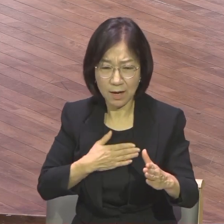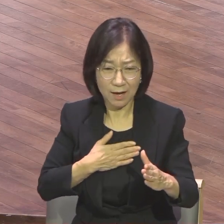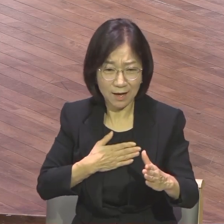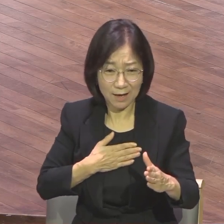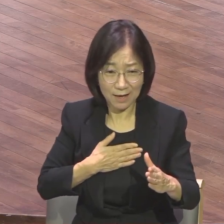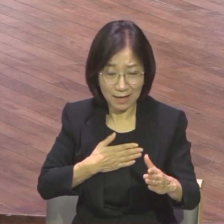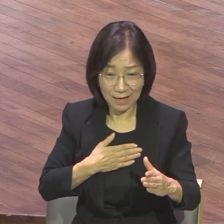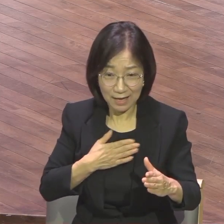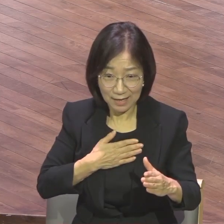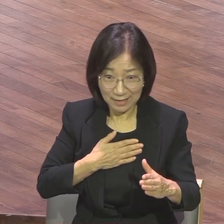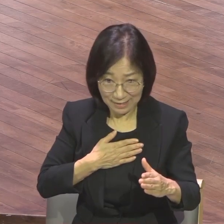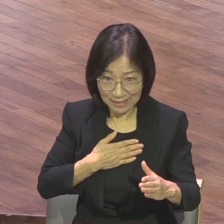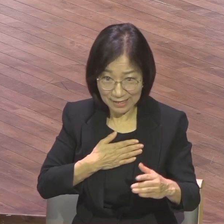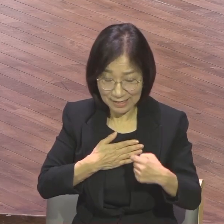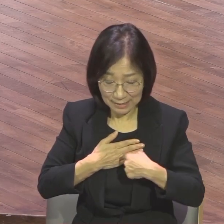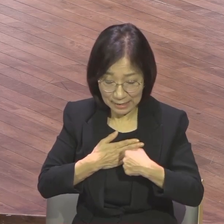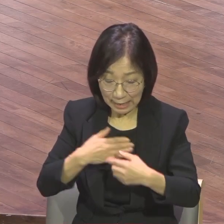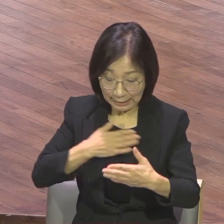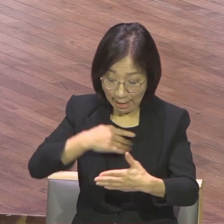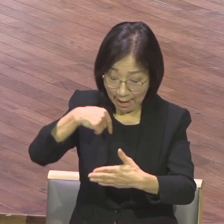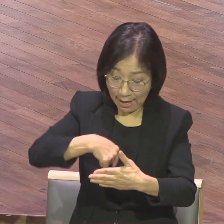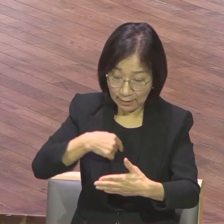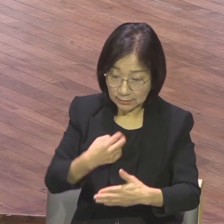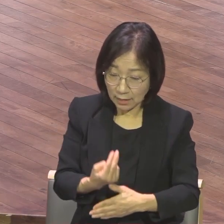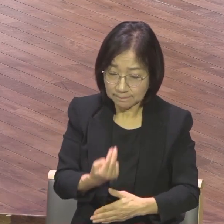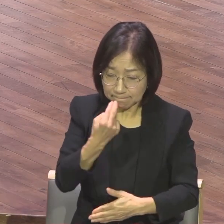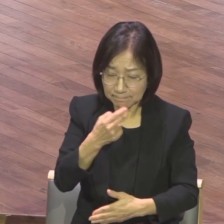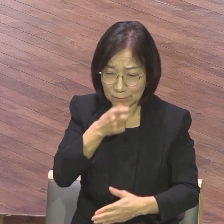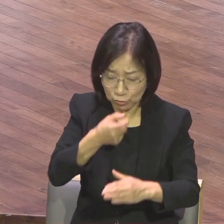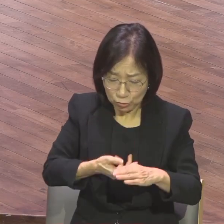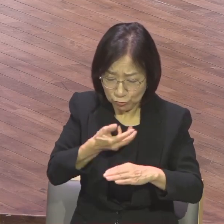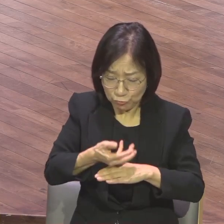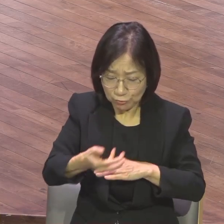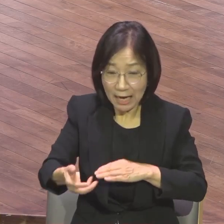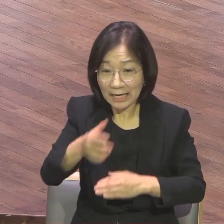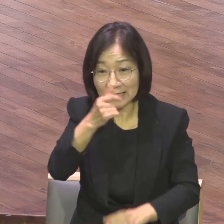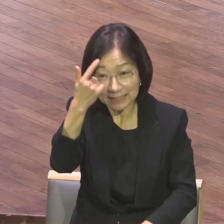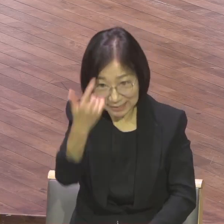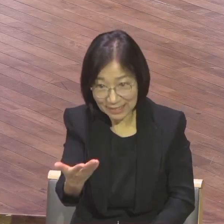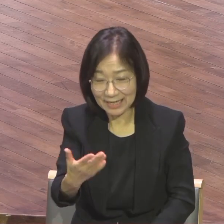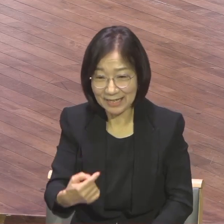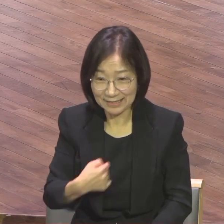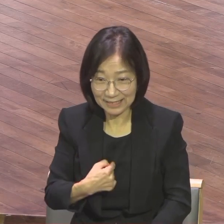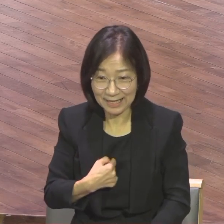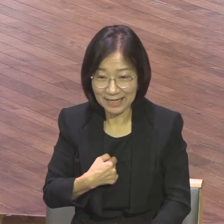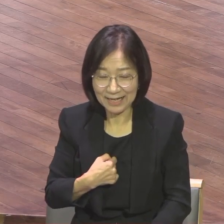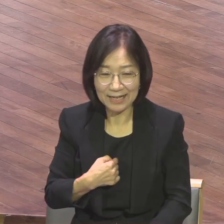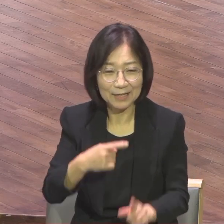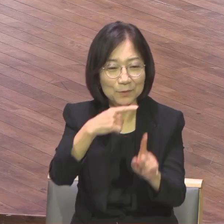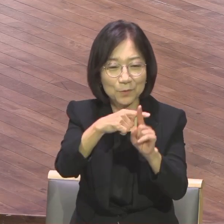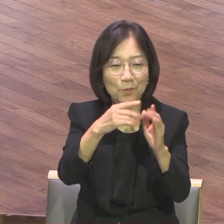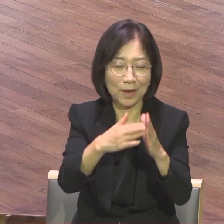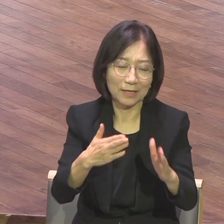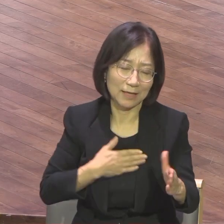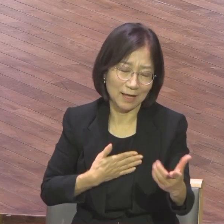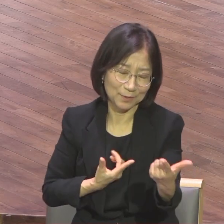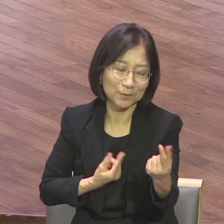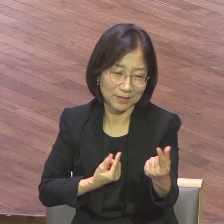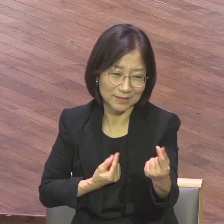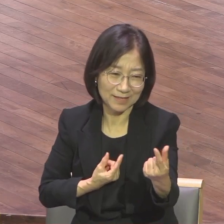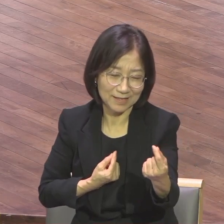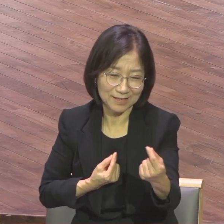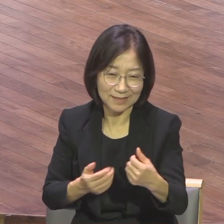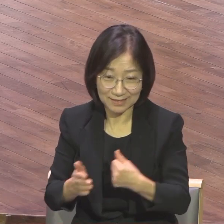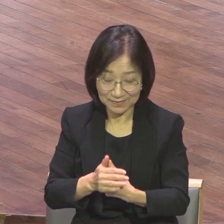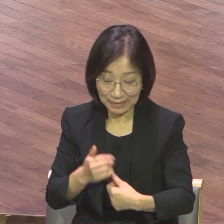내 속에서 생명수 강가에서 헤엄치는 나. 말씀을 보며 들을 때는요. 나에게 적용해.